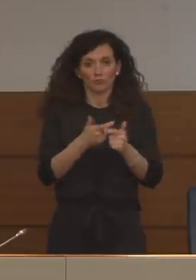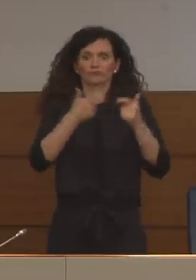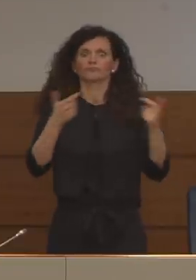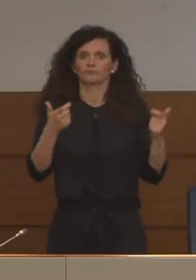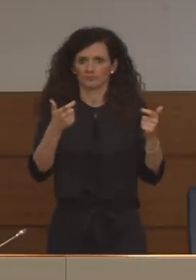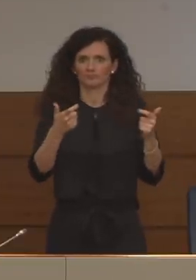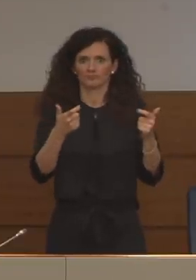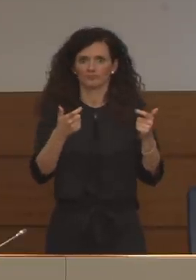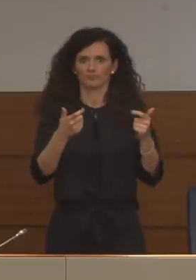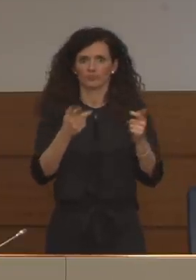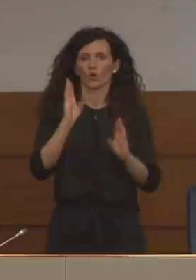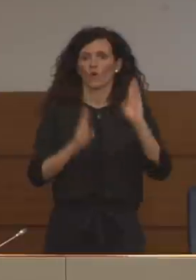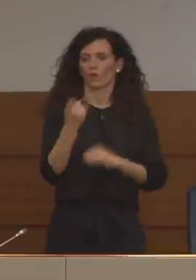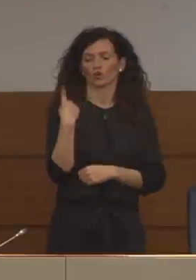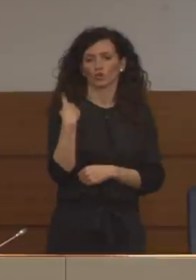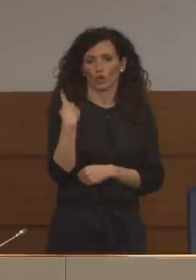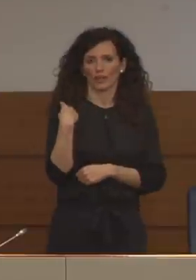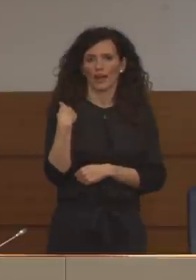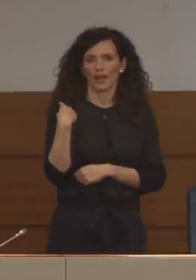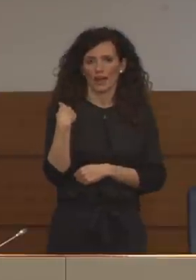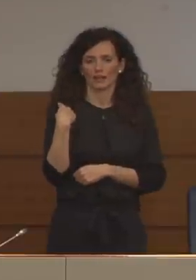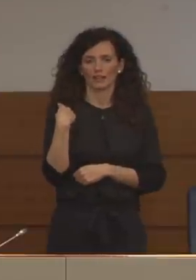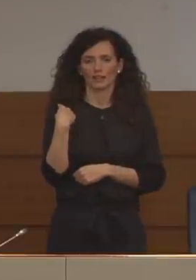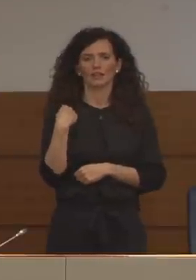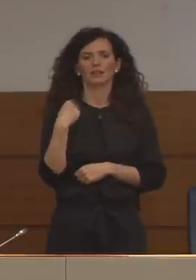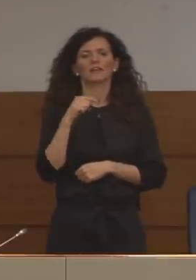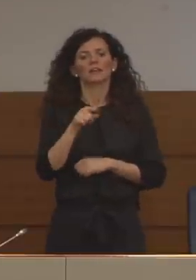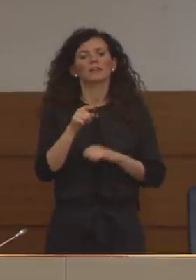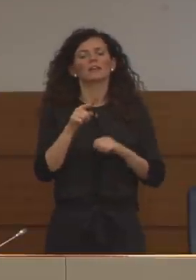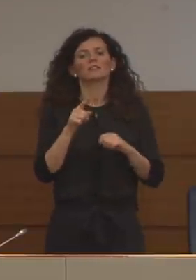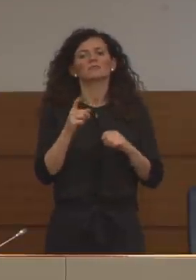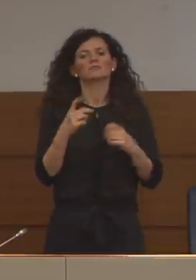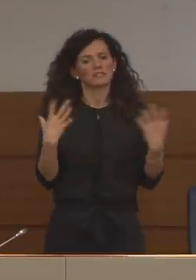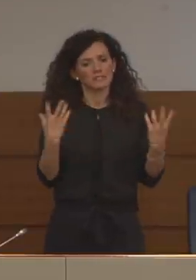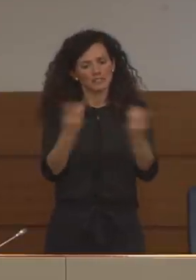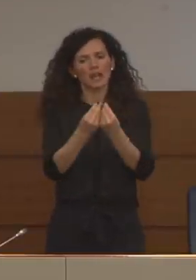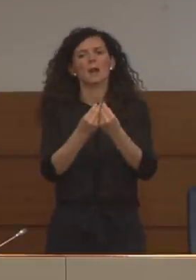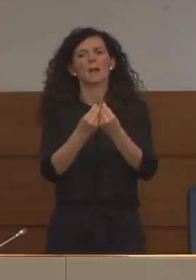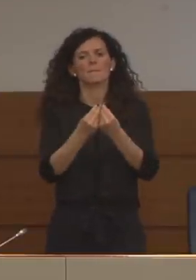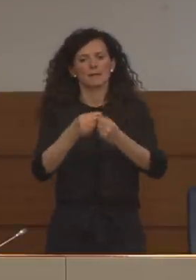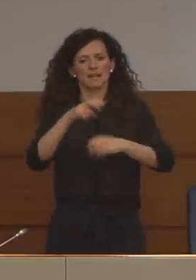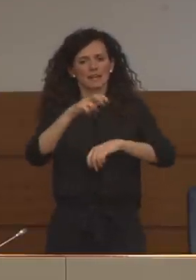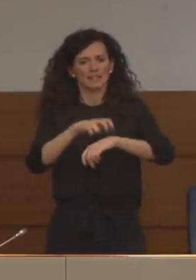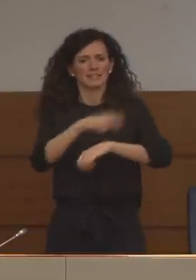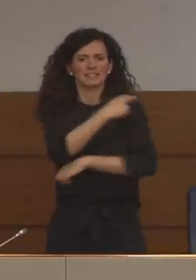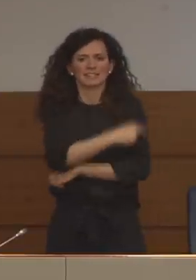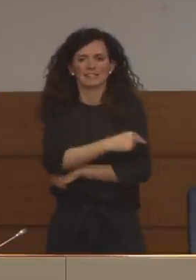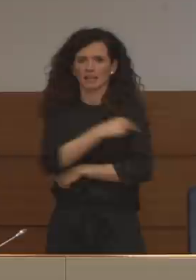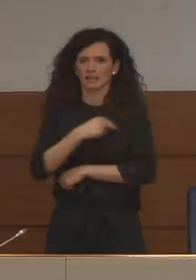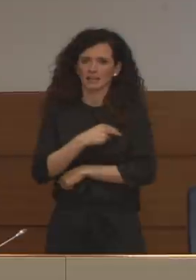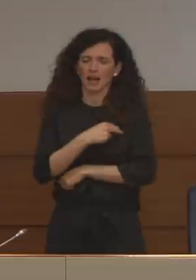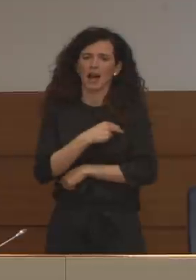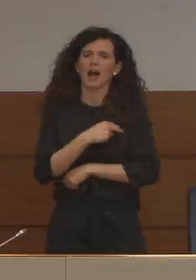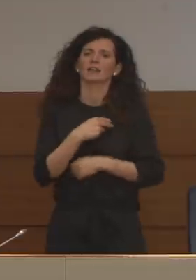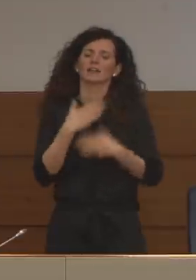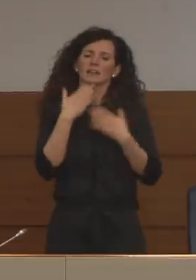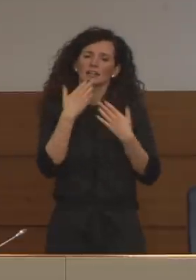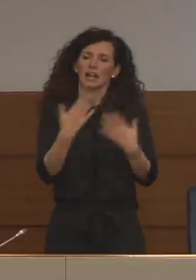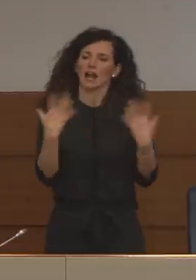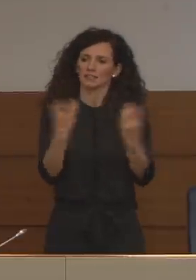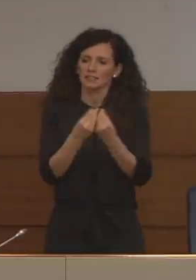ieri che si aggiungono ai sanitari che voglio ringraziare insieme con le forze